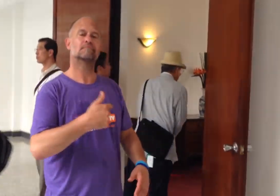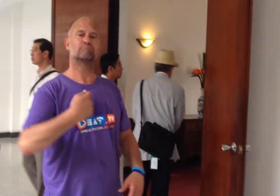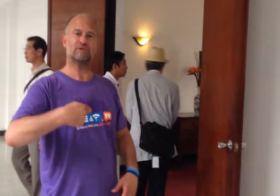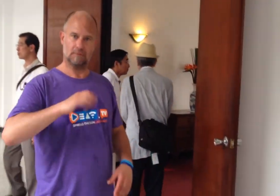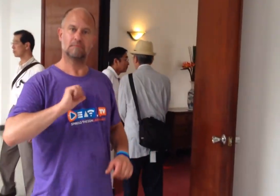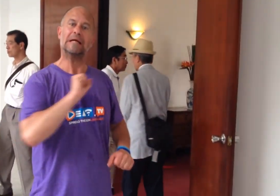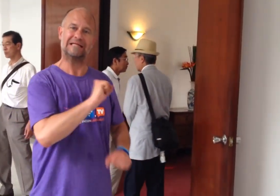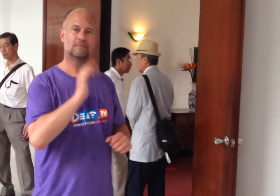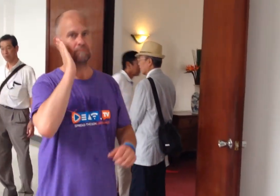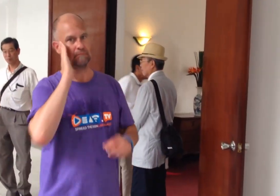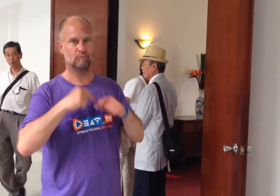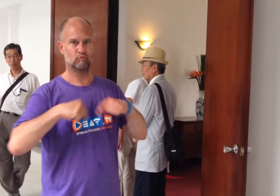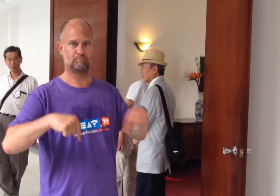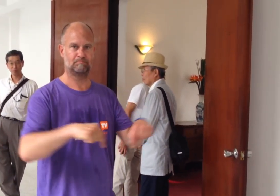Jetzt sehen wir das Schlafzimmer des Präsidenten.